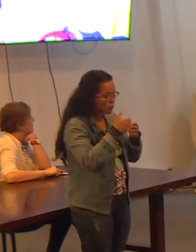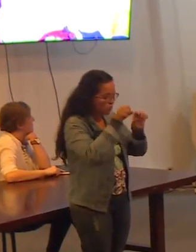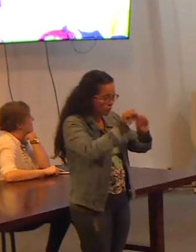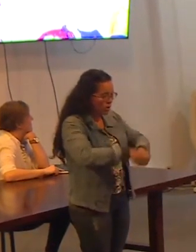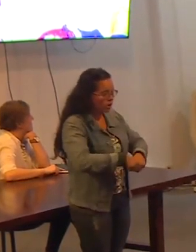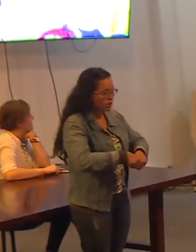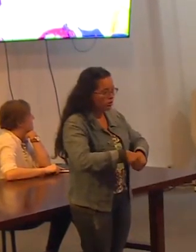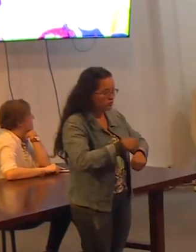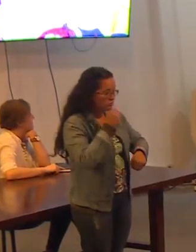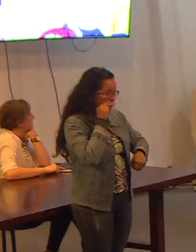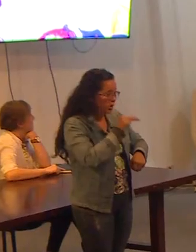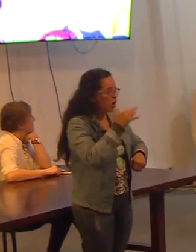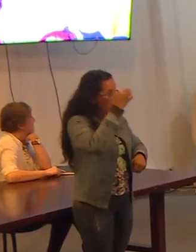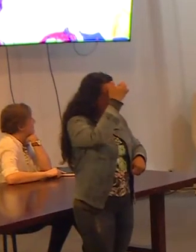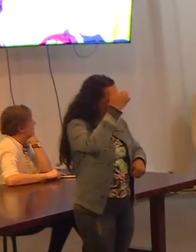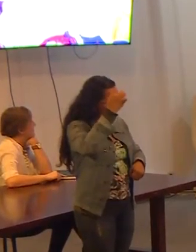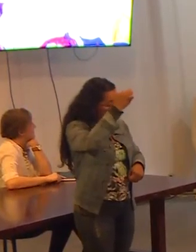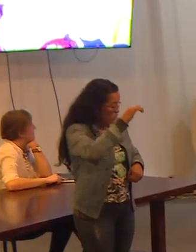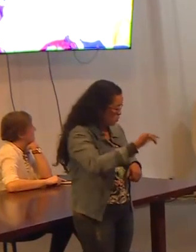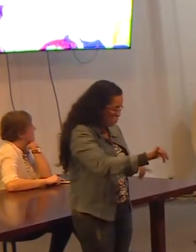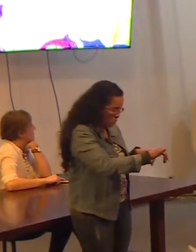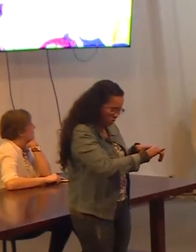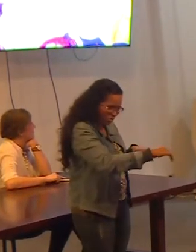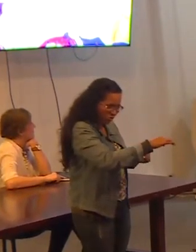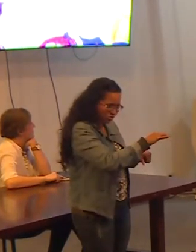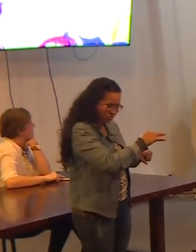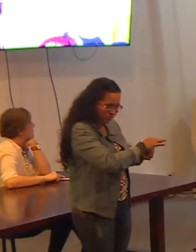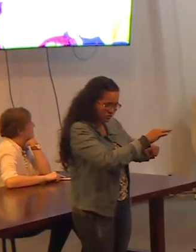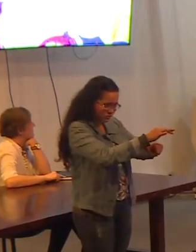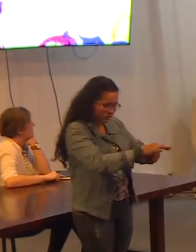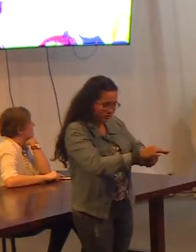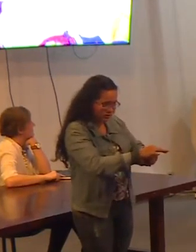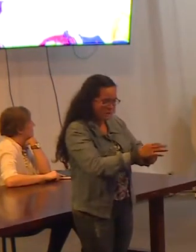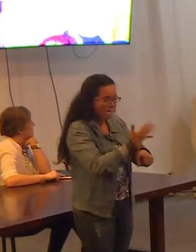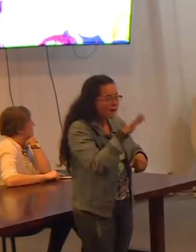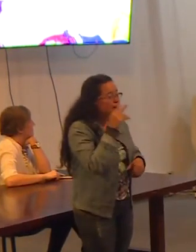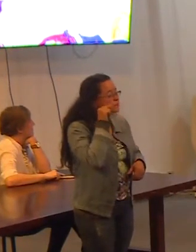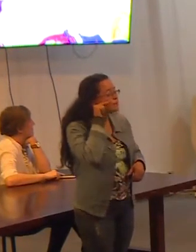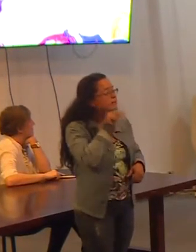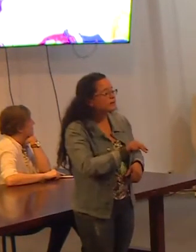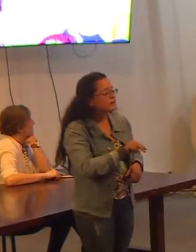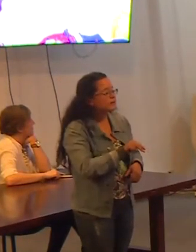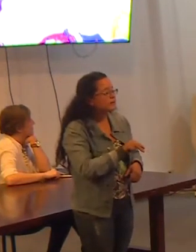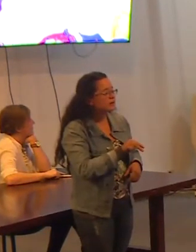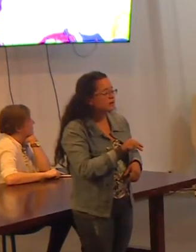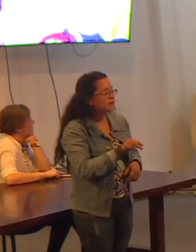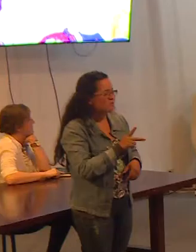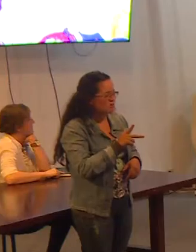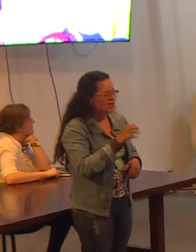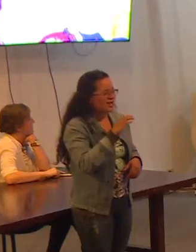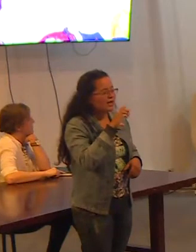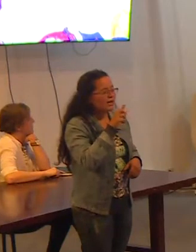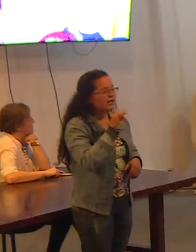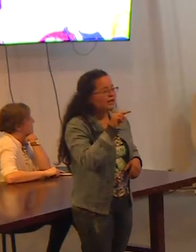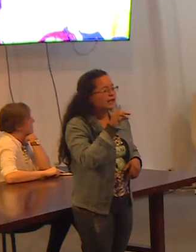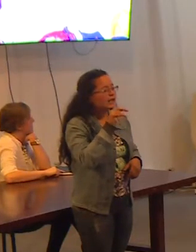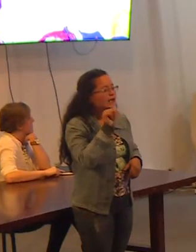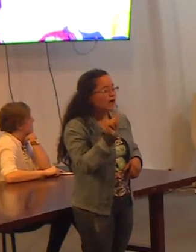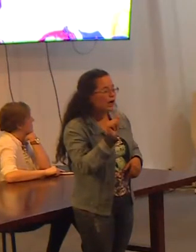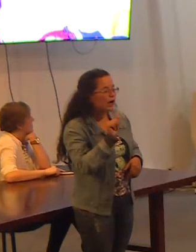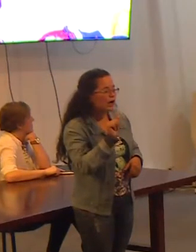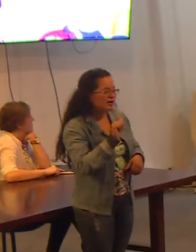pudimos observar que los profesionales en ambas fundaciones tenían una mirada muy clínica o